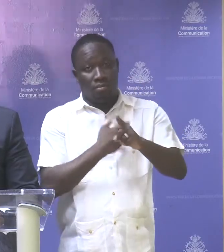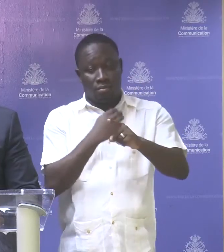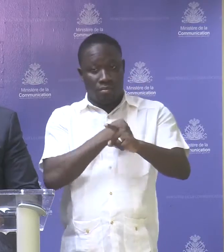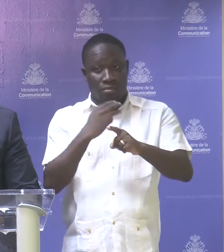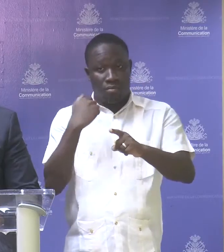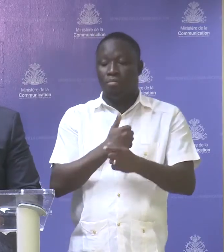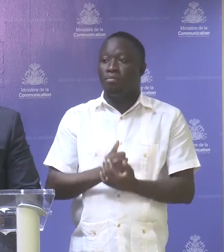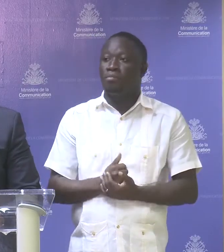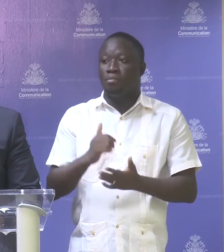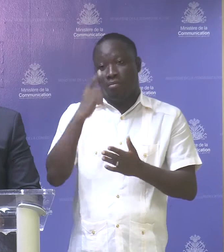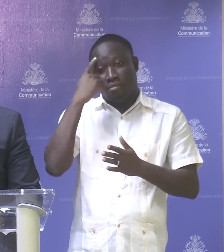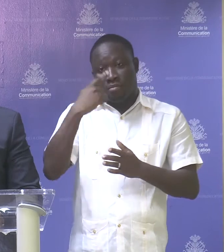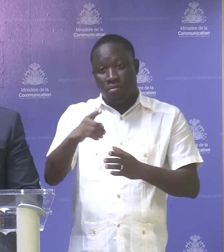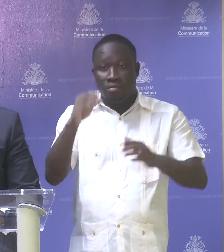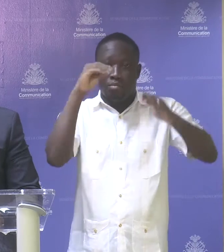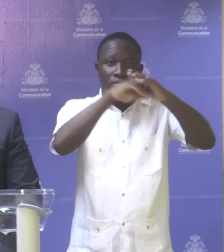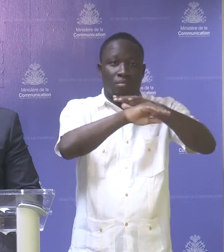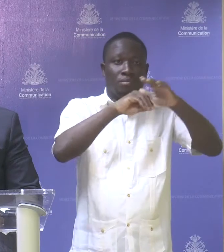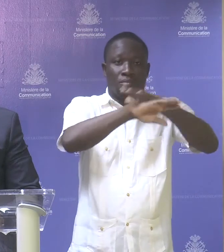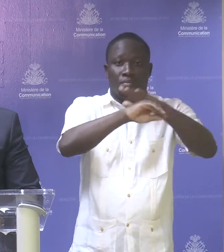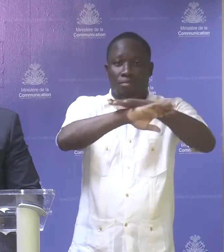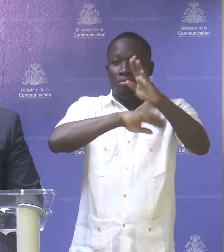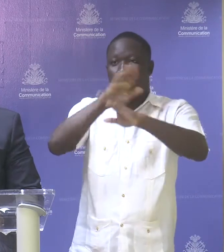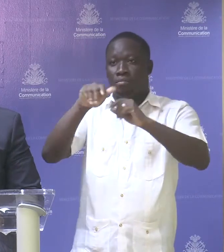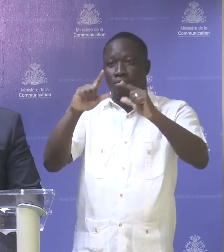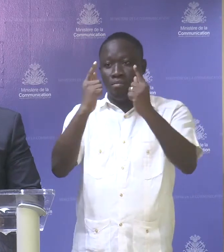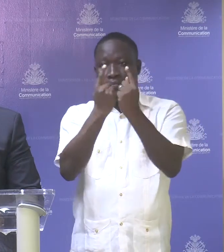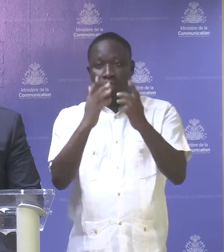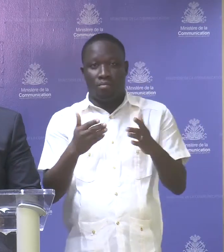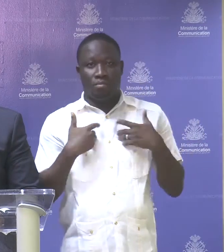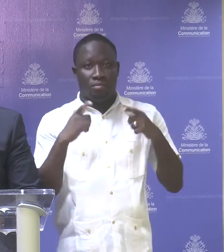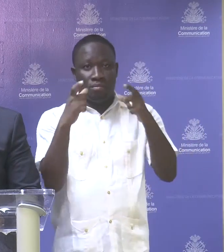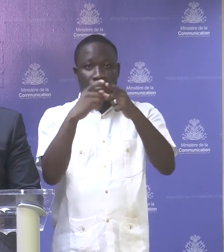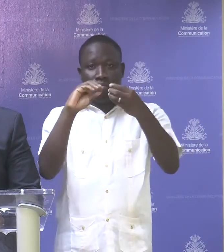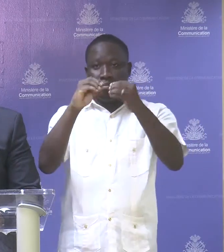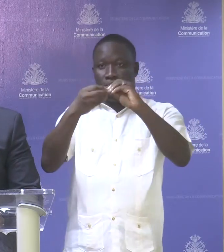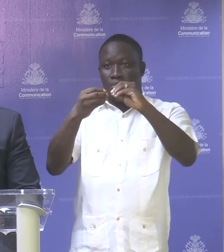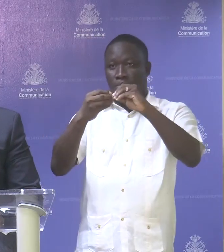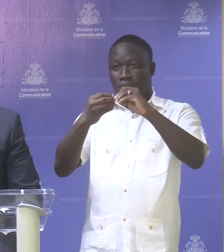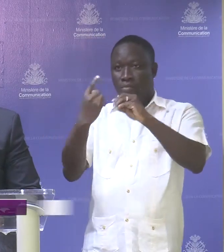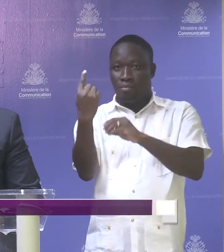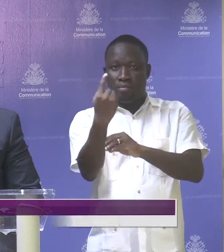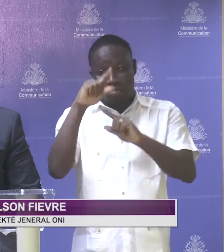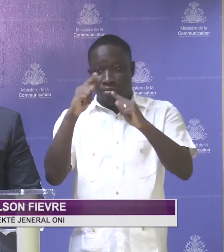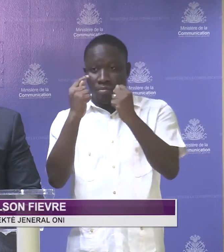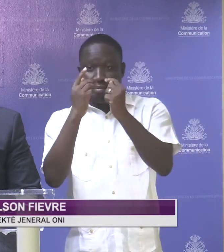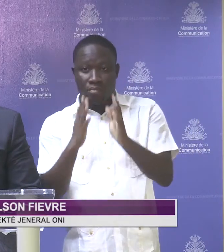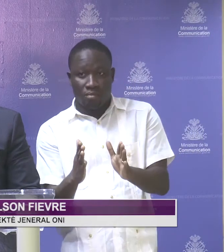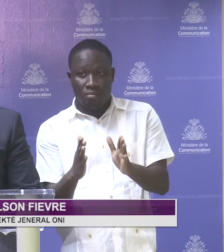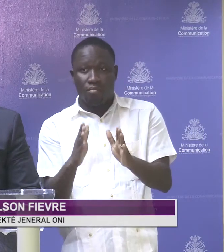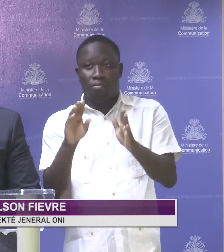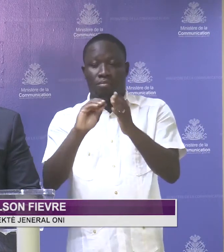non, principalement, c'est pour nous enregistrer tous les citoyens pour nous arriver à joindre nos cartes, un numéro unique avec eux. C'est un